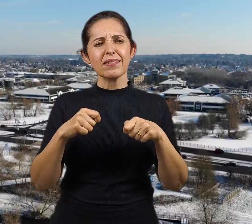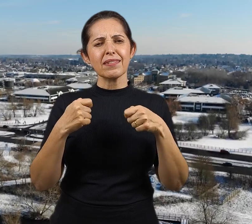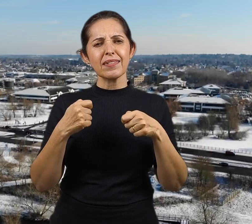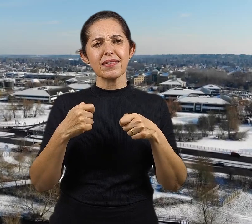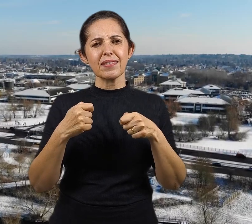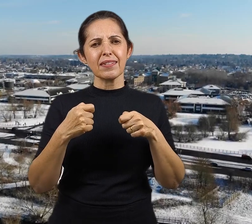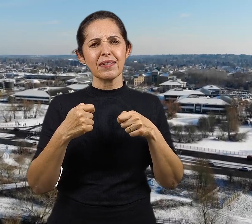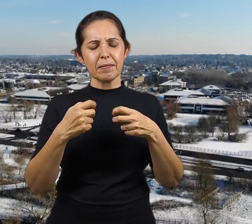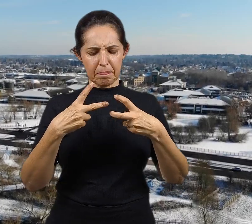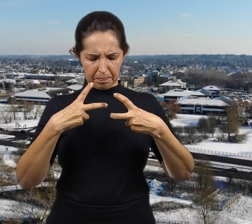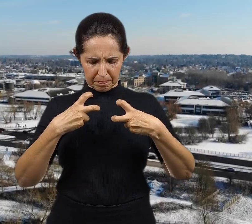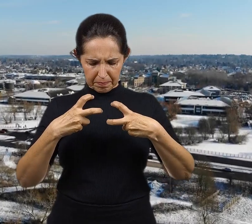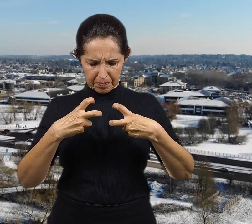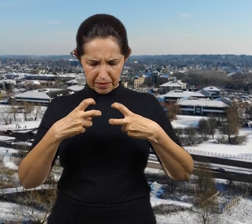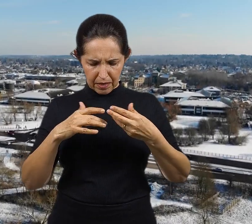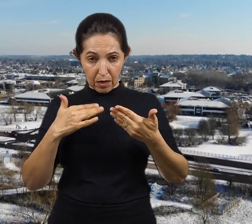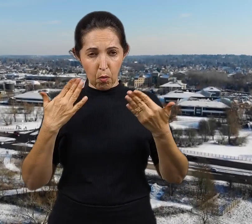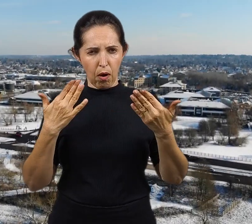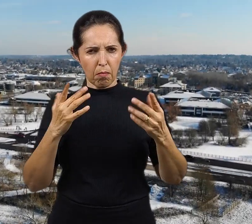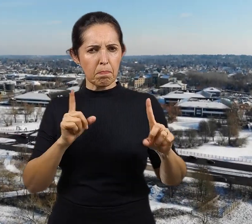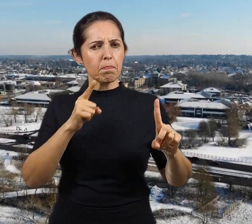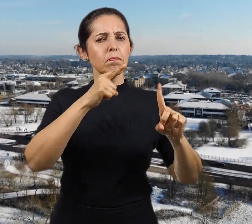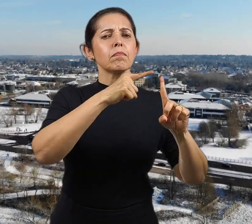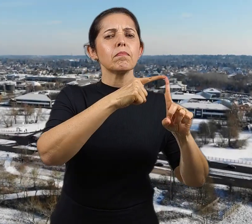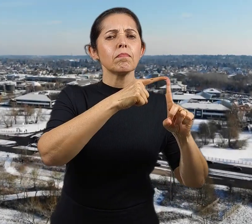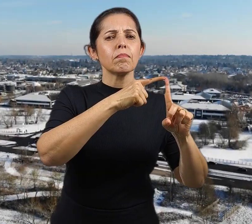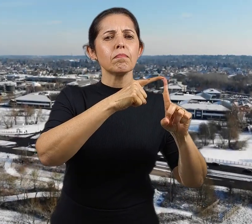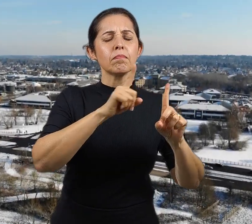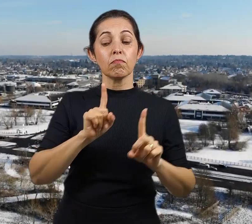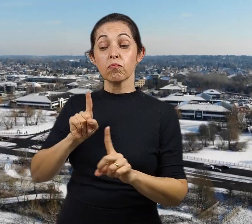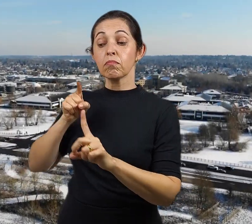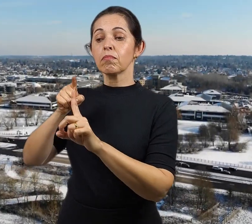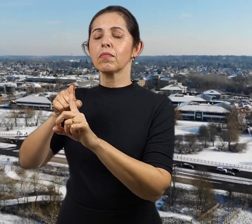seu investimento espiritual, qual tem sido o investimento espiritual.